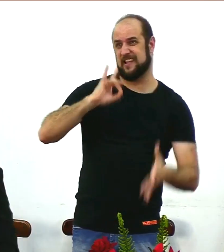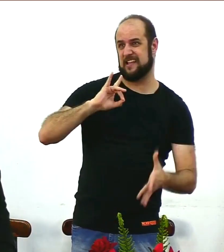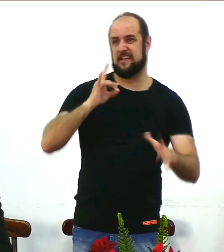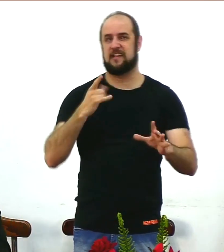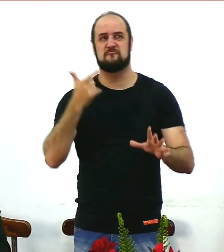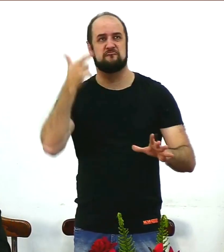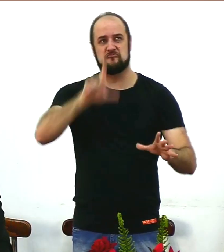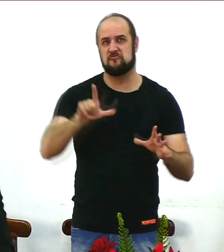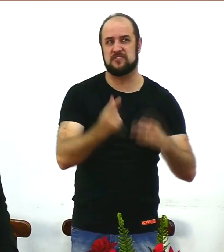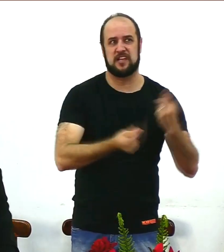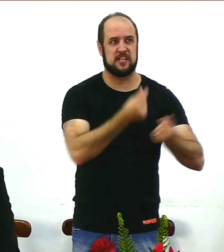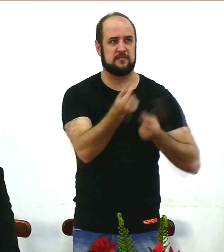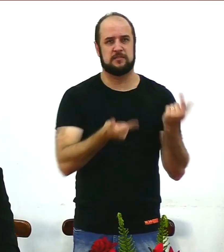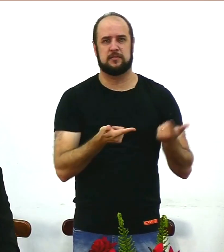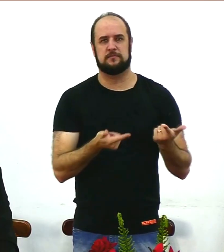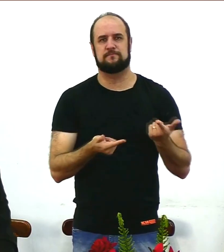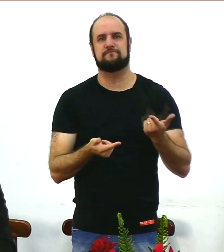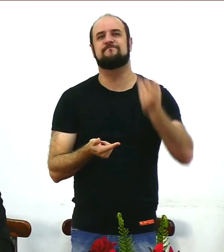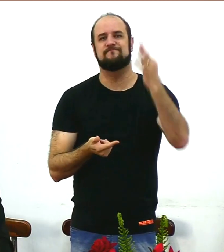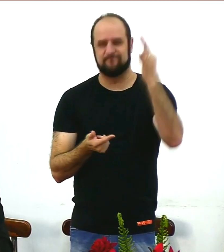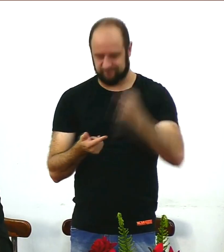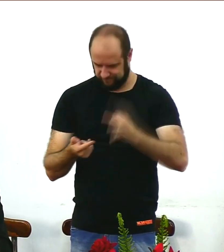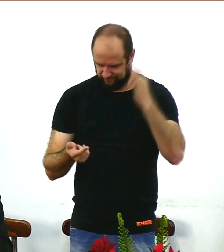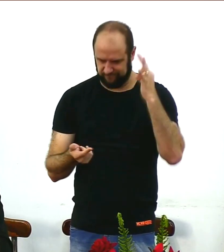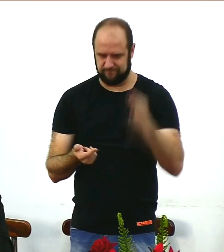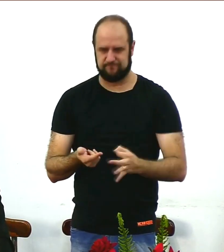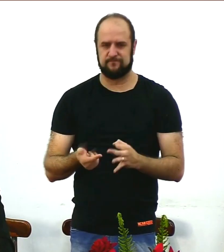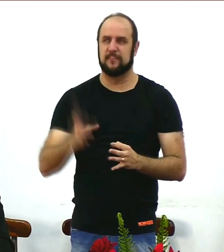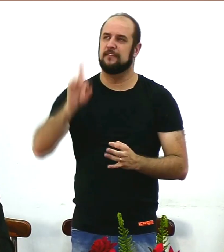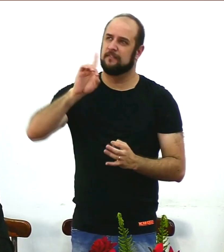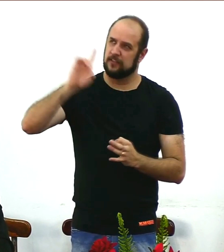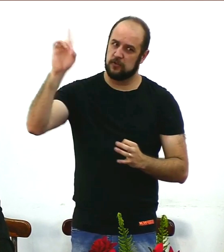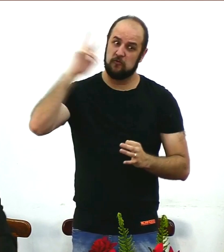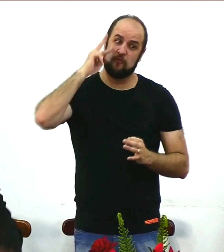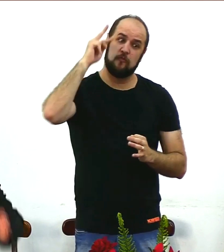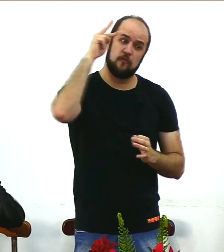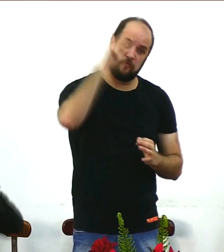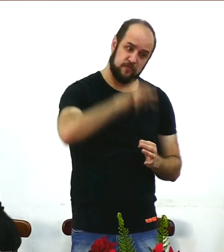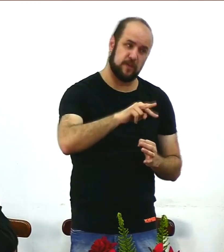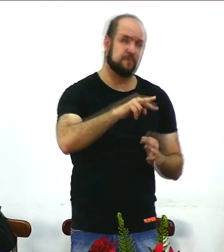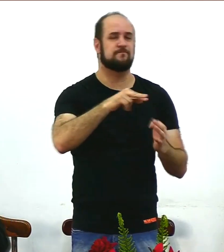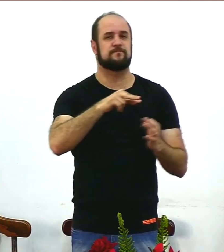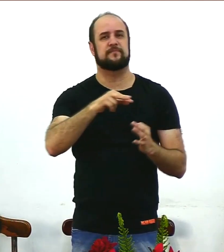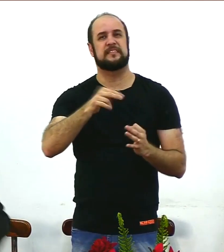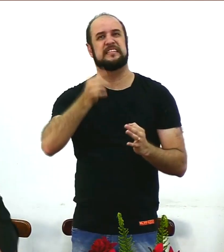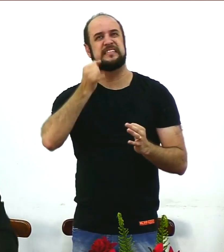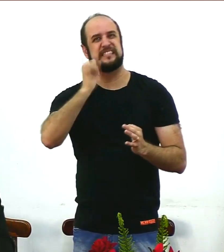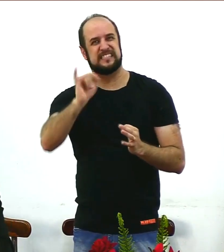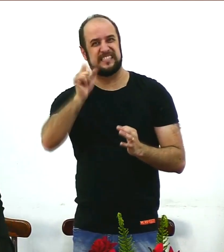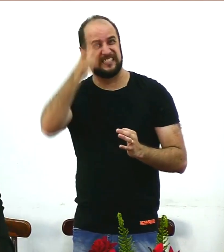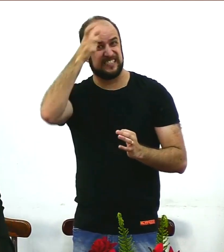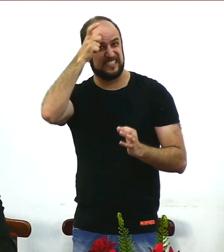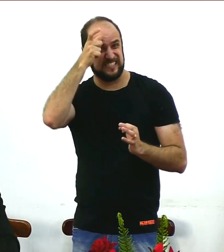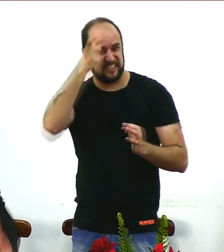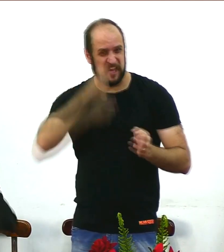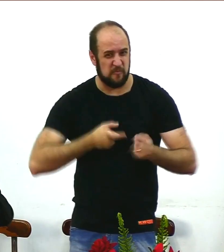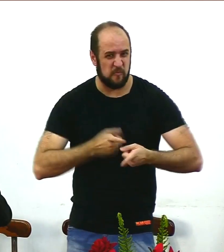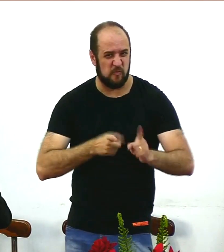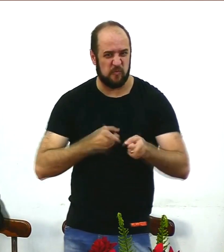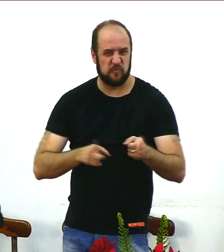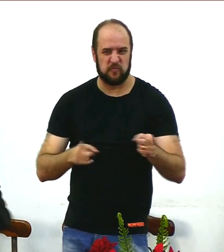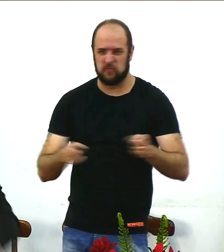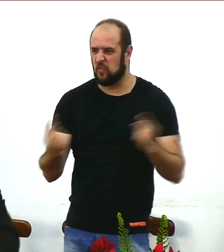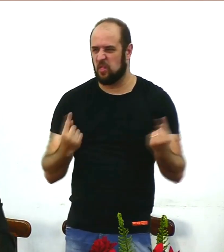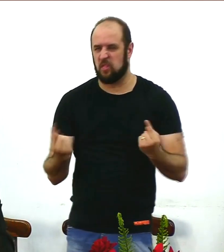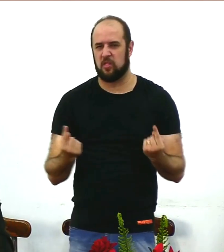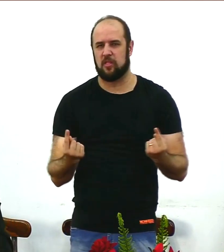nos conforte e para que Ele nos dê ânimo, para que creiamos na justiça dEle. Acredite, a